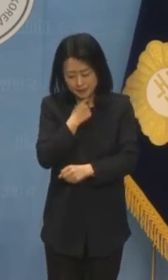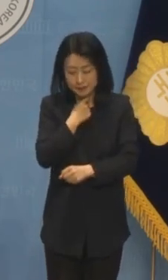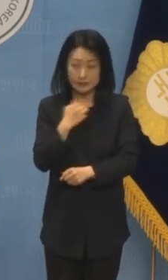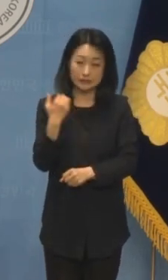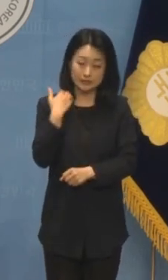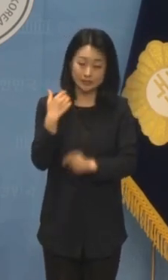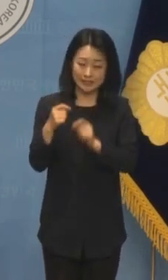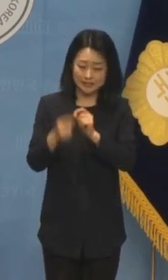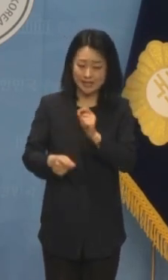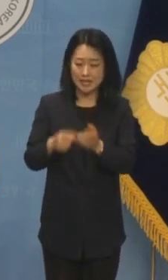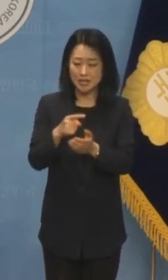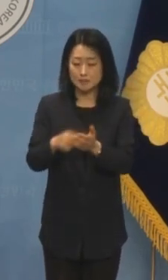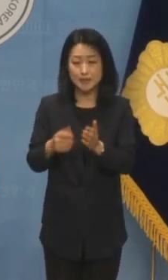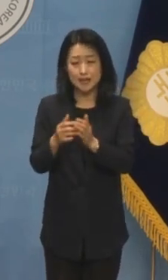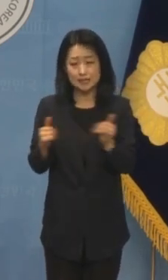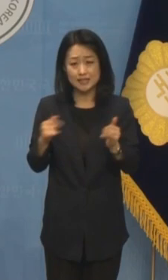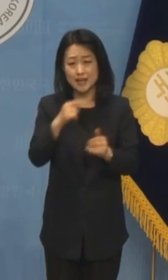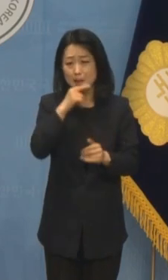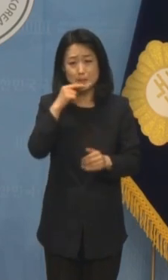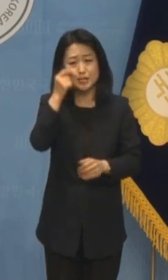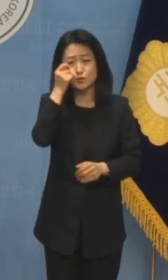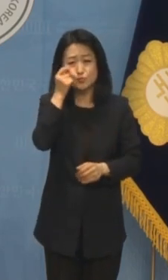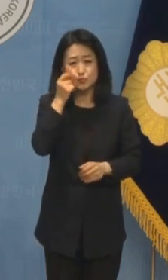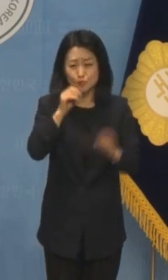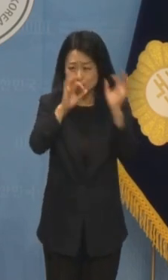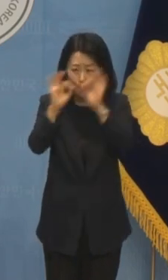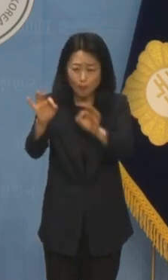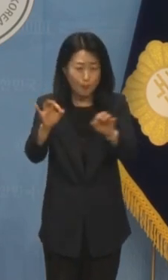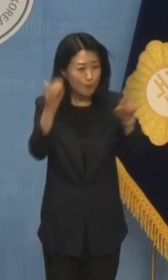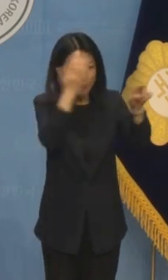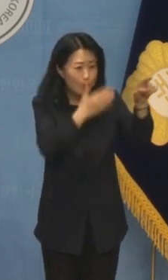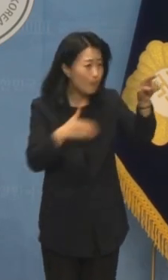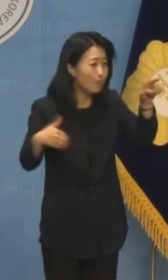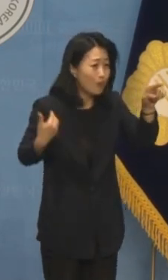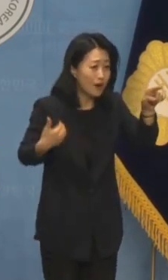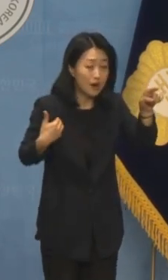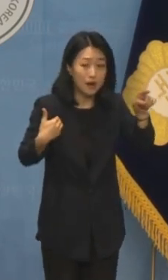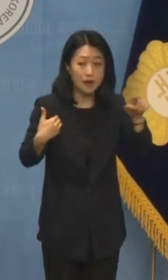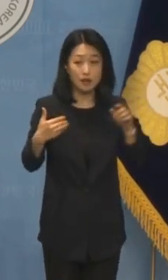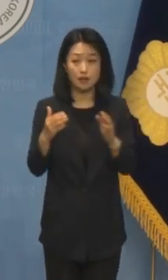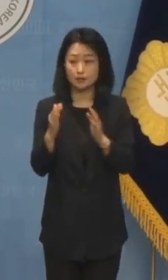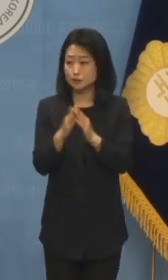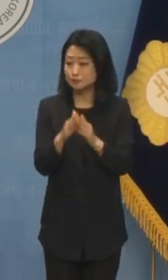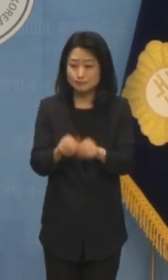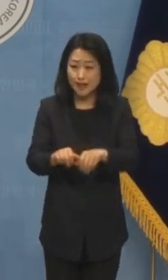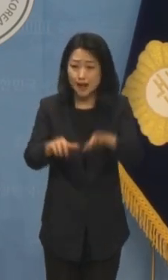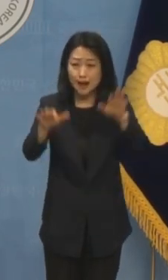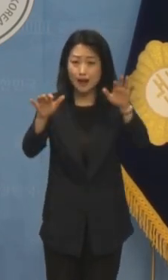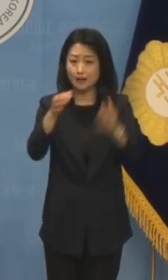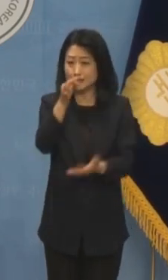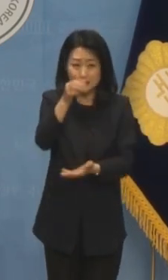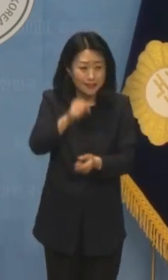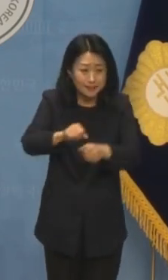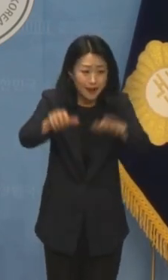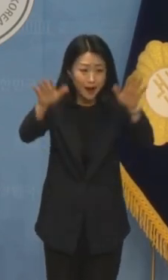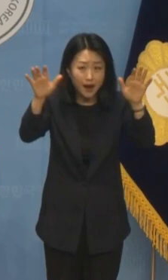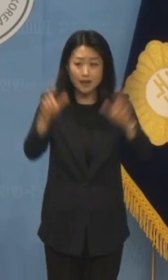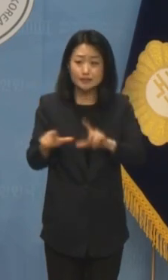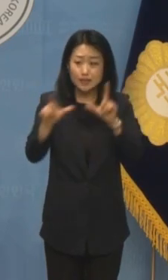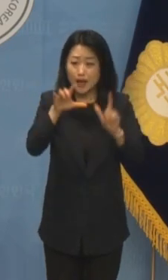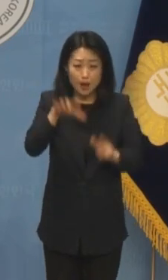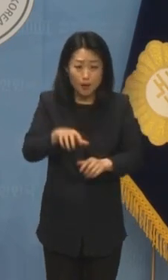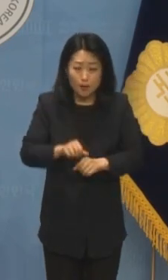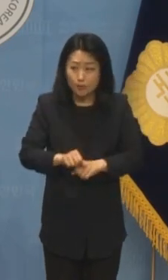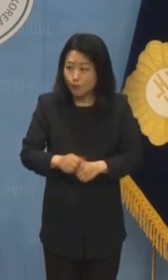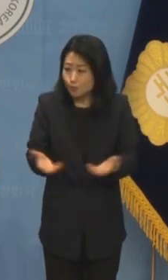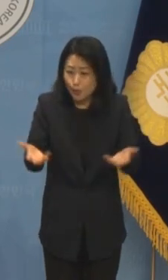사기 피해자들의 피눈물이 보이지 않습니까? 전 재산을 잃고 살 곳을 잃고 심지어 목숨까지